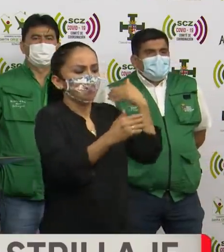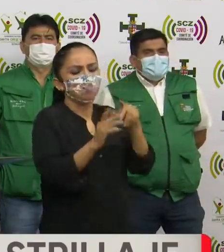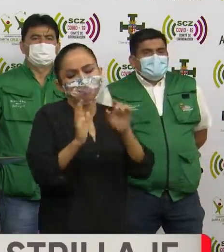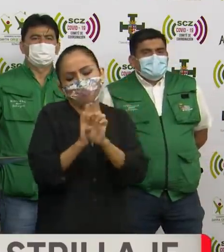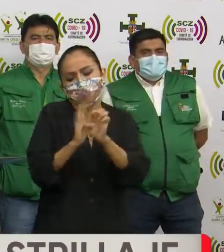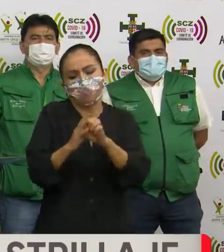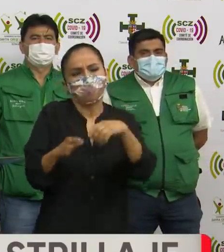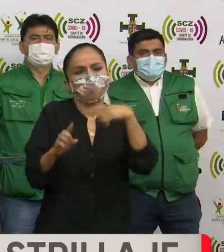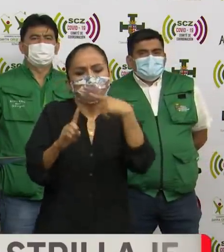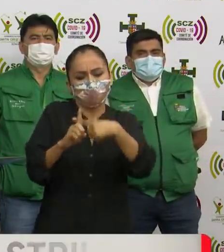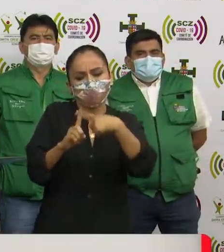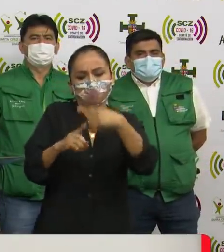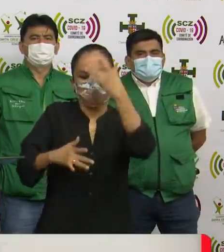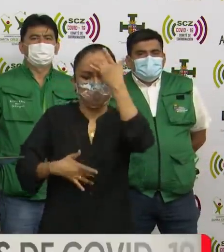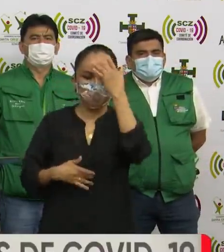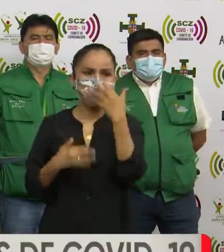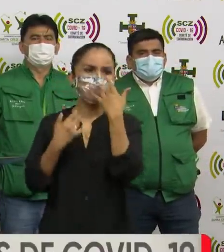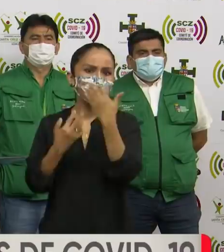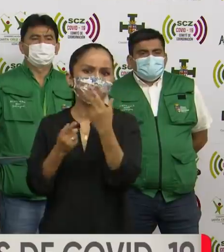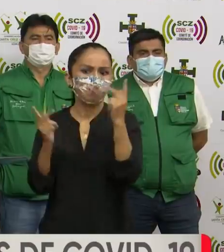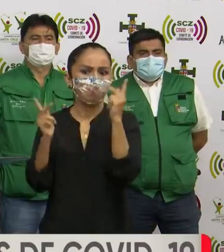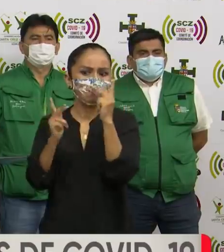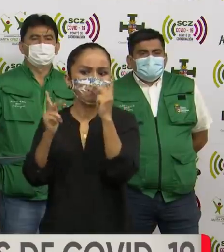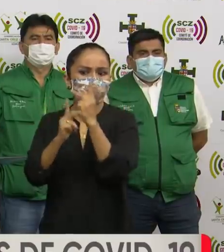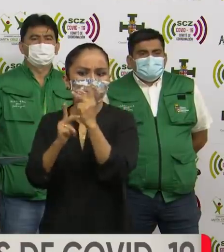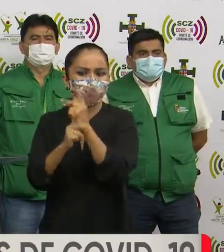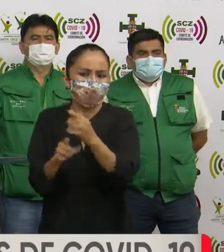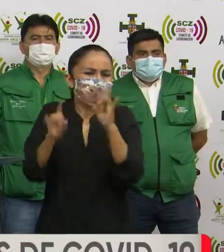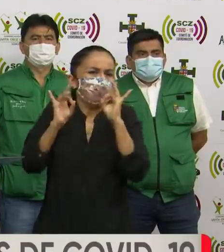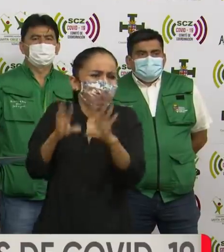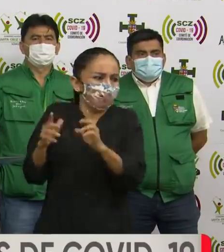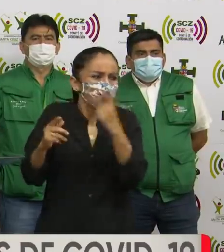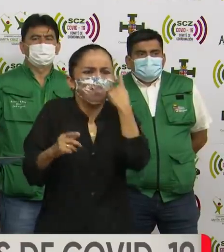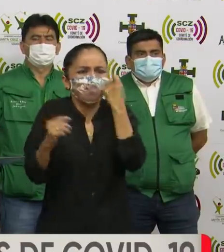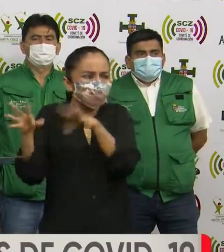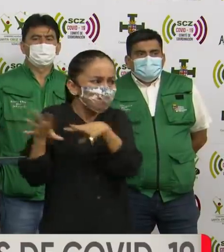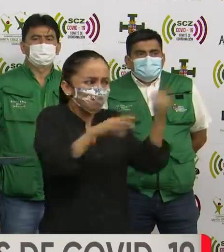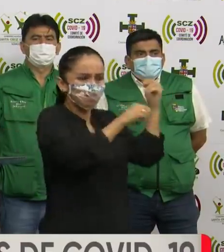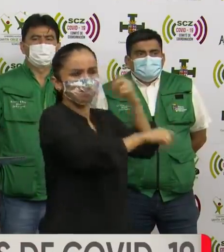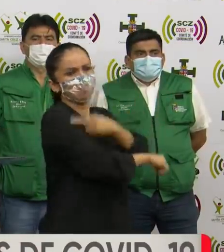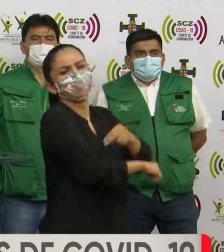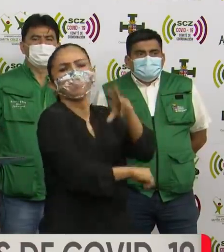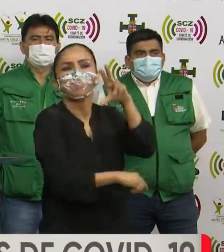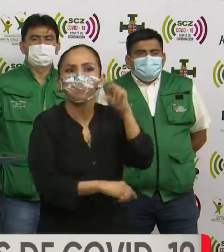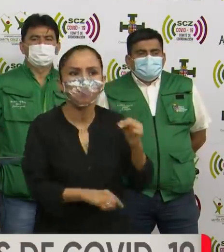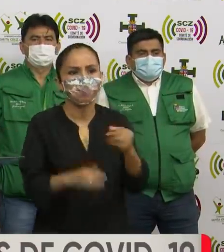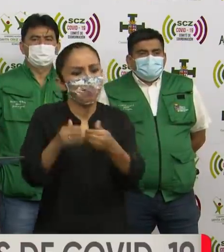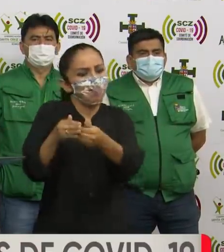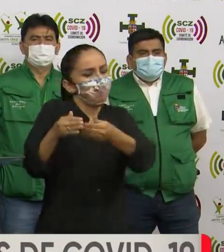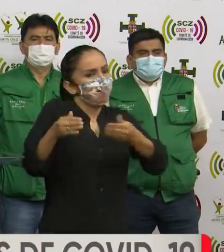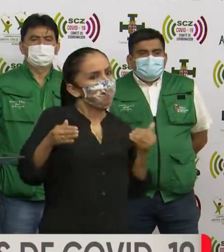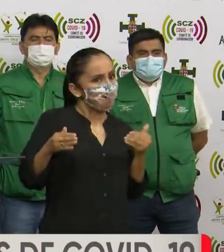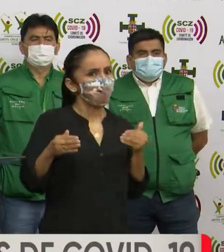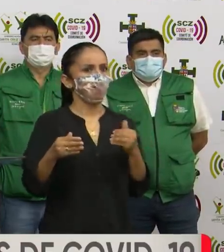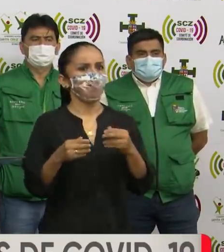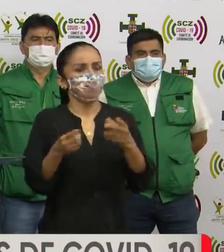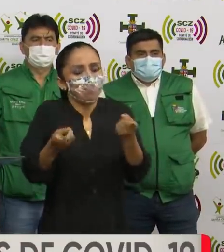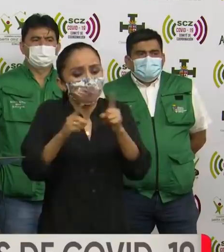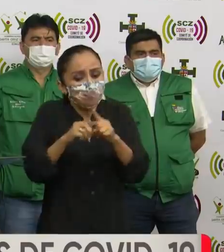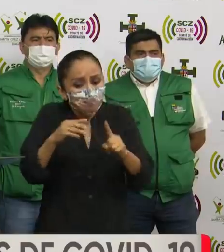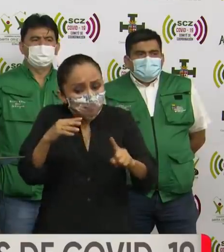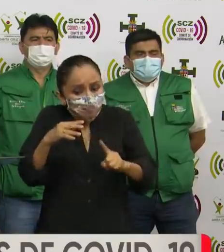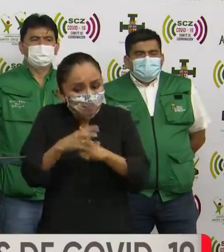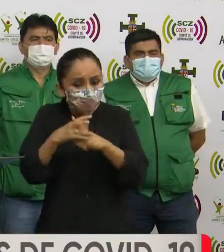estados críticos. Y la única manera que se ha descubierto, por decirles, o se está empleando en